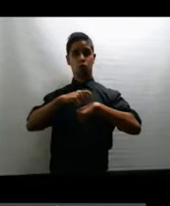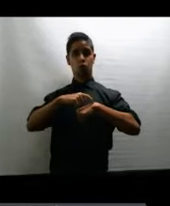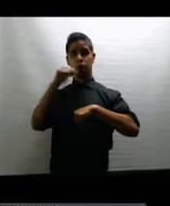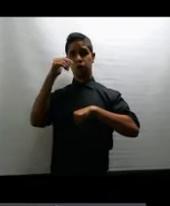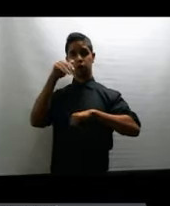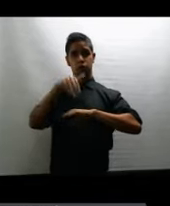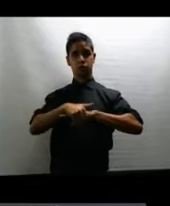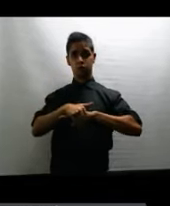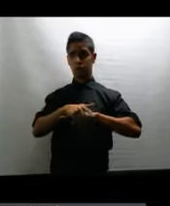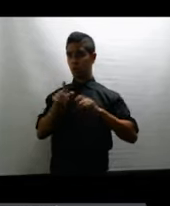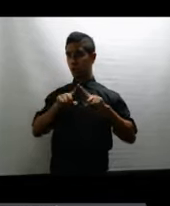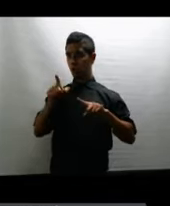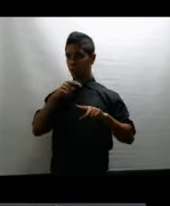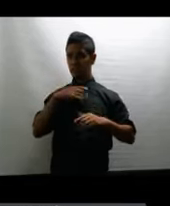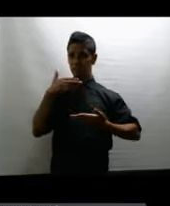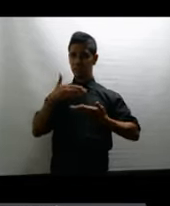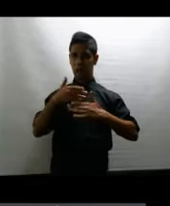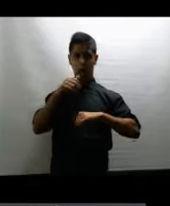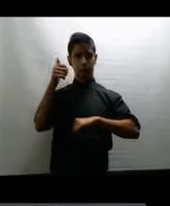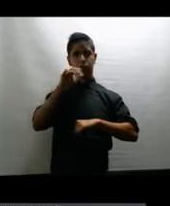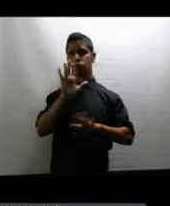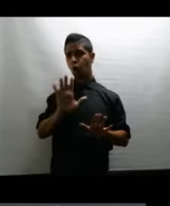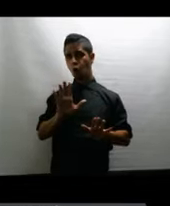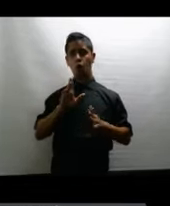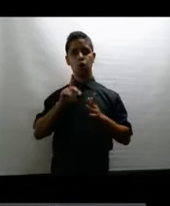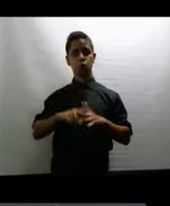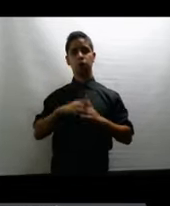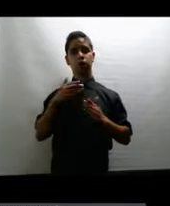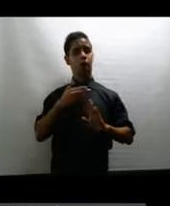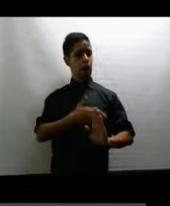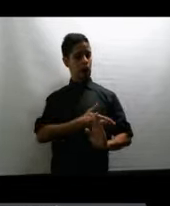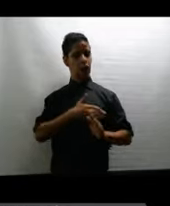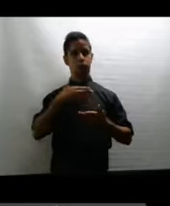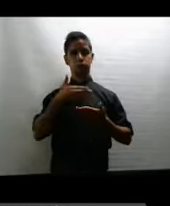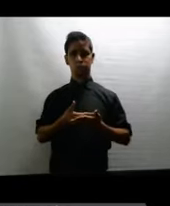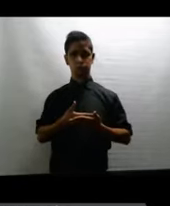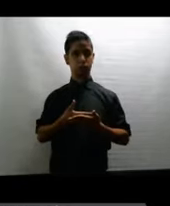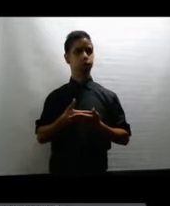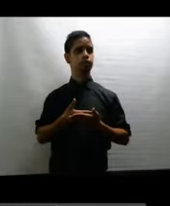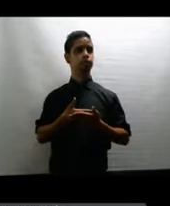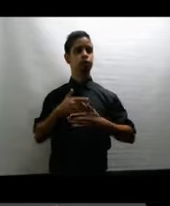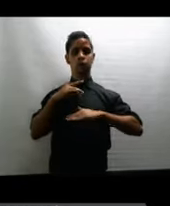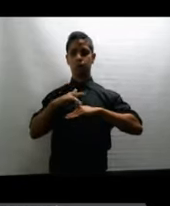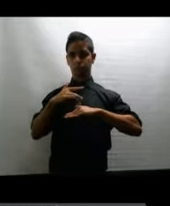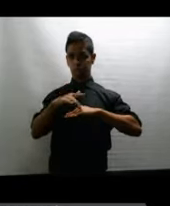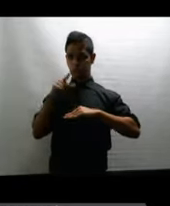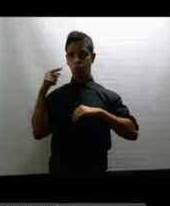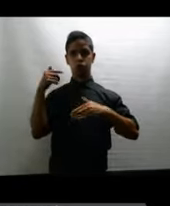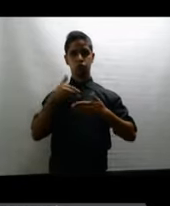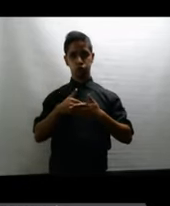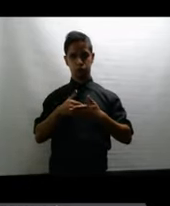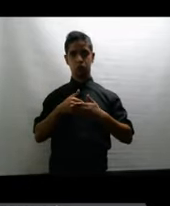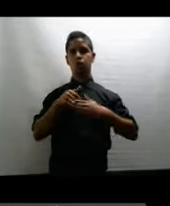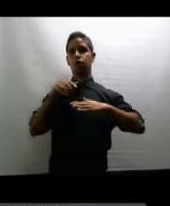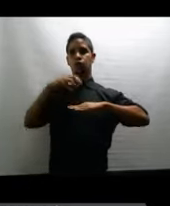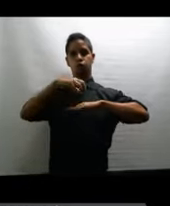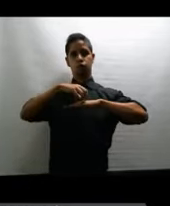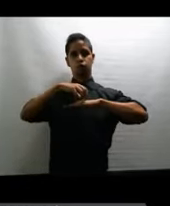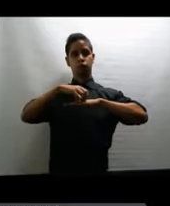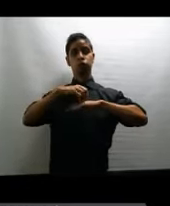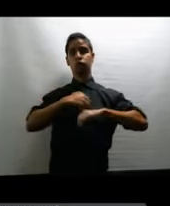10, mira, váyase con calma temprano. Lleguen temprano. Porque pues vaya tapón, temprano, llega a la fundación, compre el disco de Nancy,